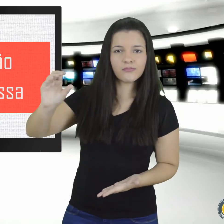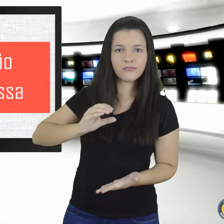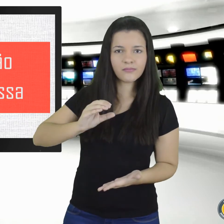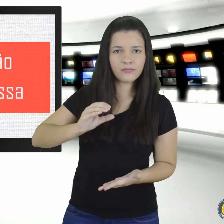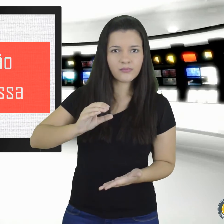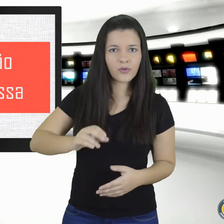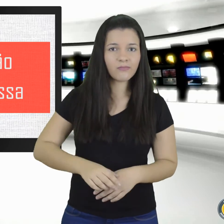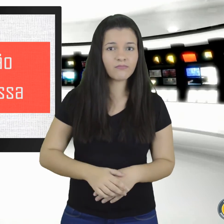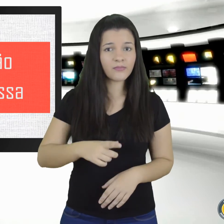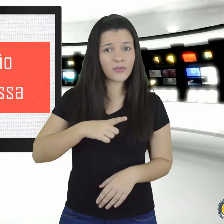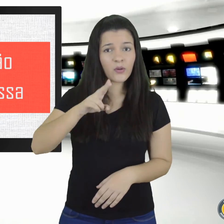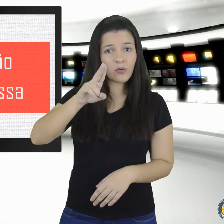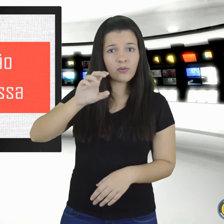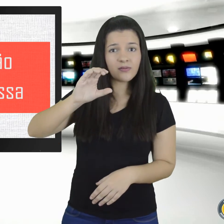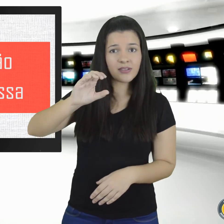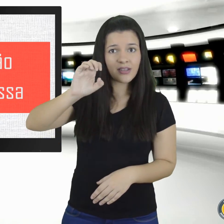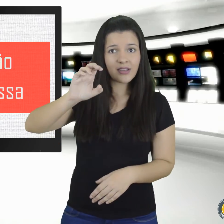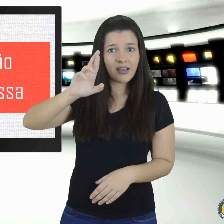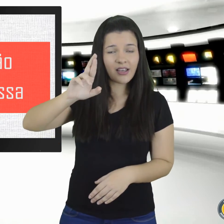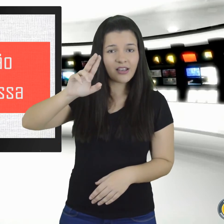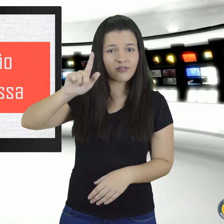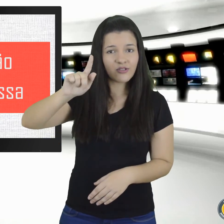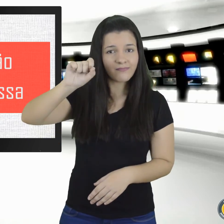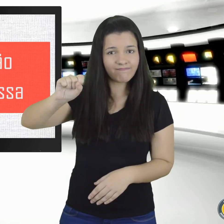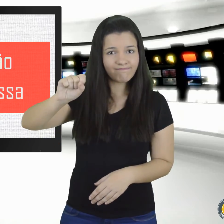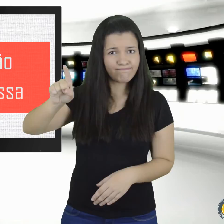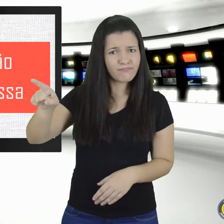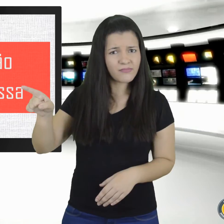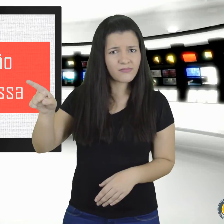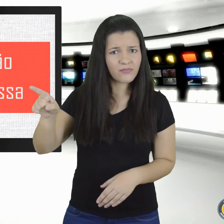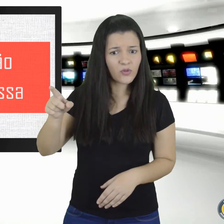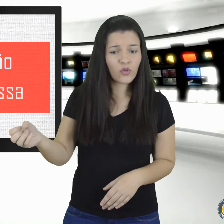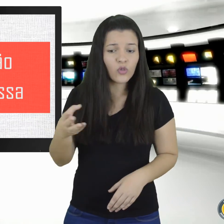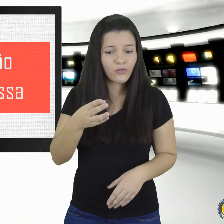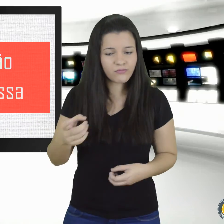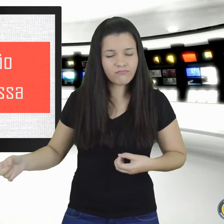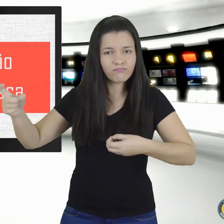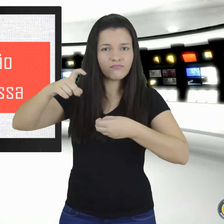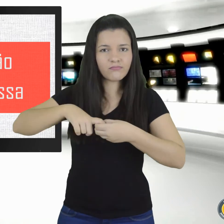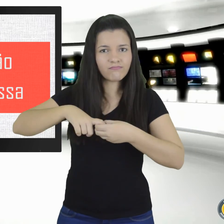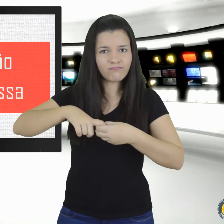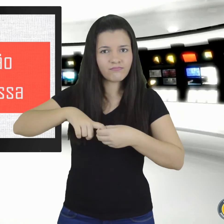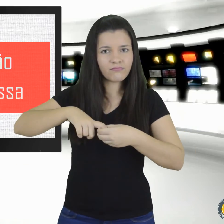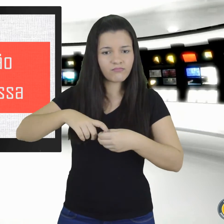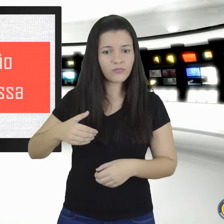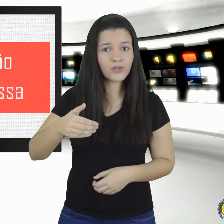a entidade, por conta do novo convênio, acabou contratando funcionários e oficineiros.